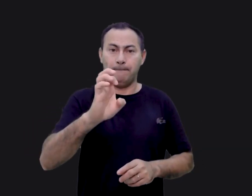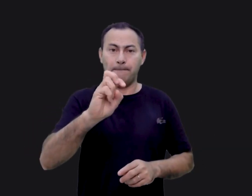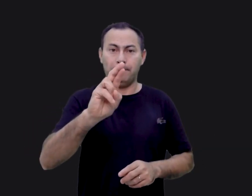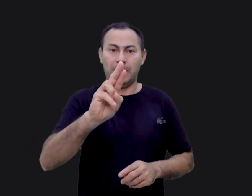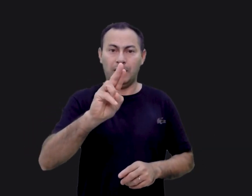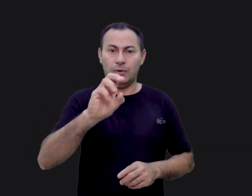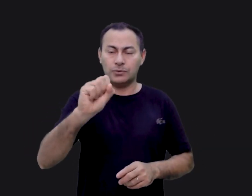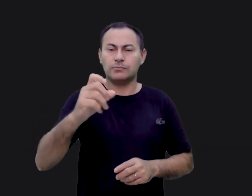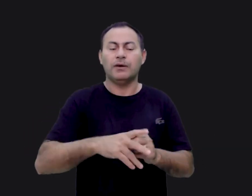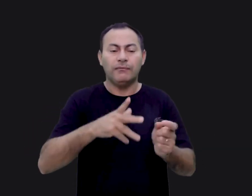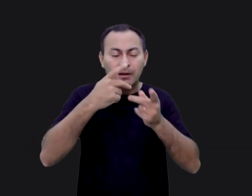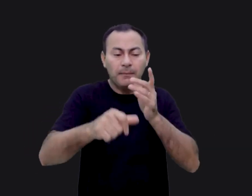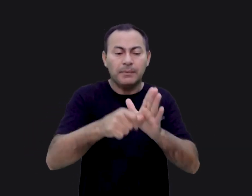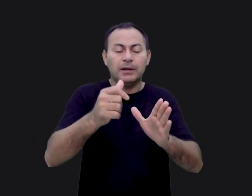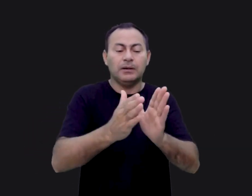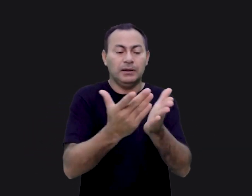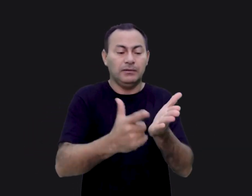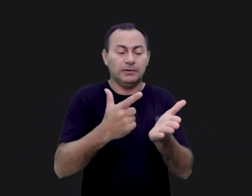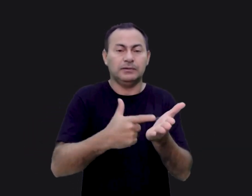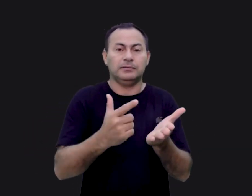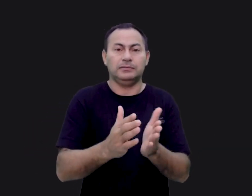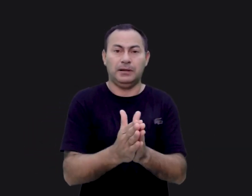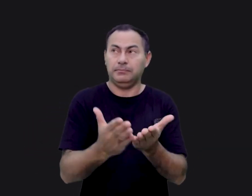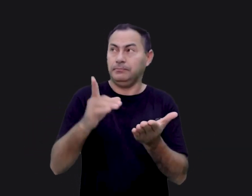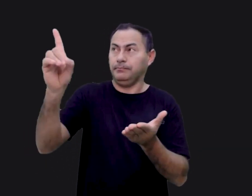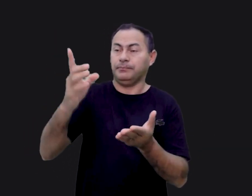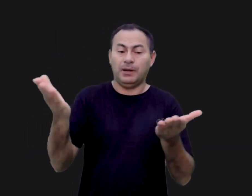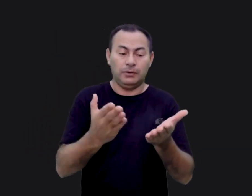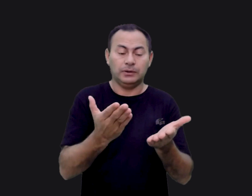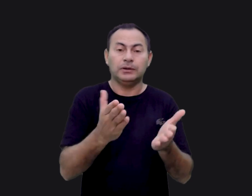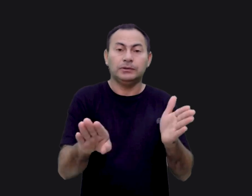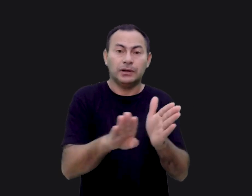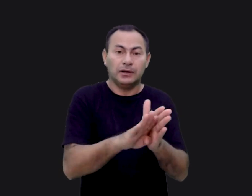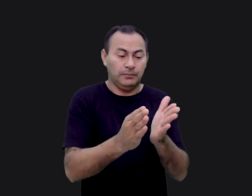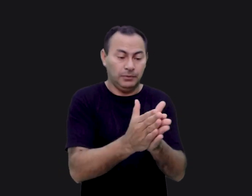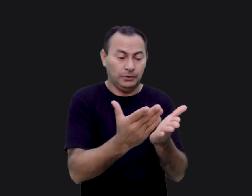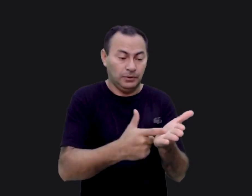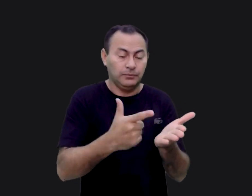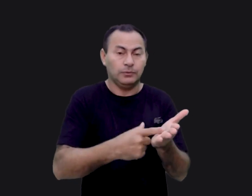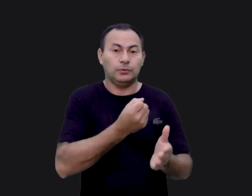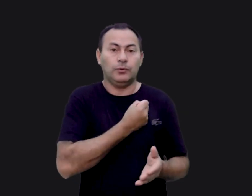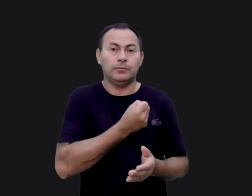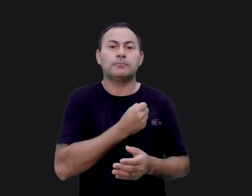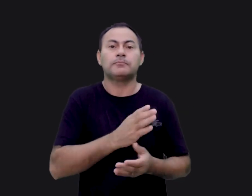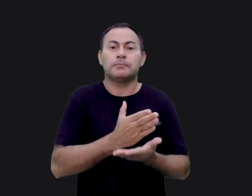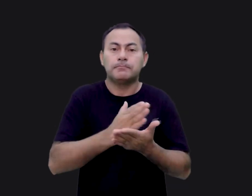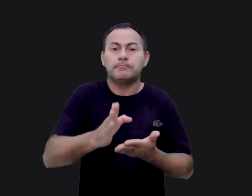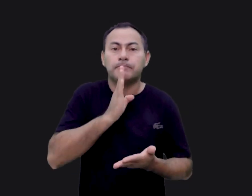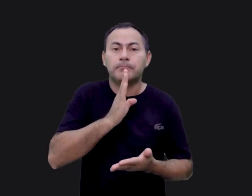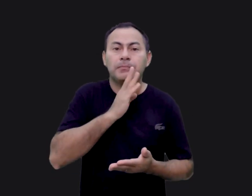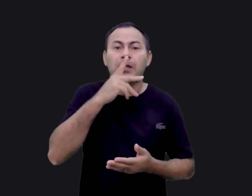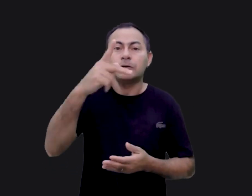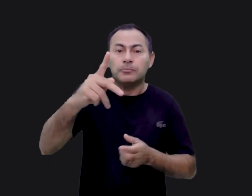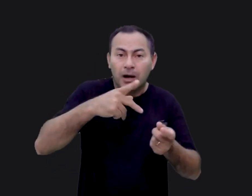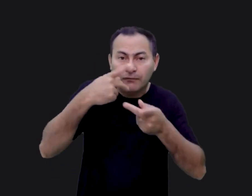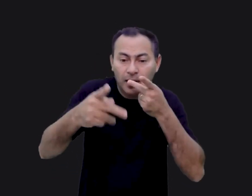nos primeiros livros da Bíblia. Agora que chegamos no livro de Números e você começa a se familiarizar com a sua